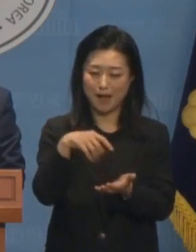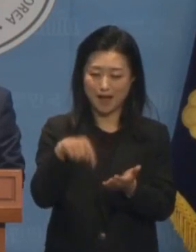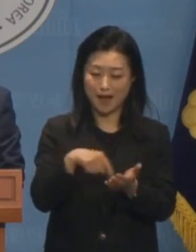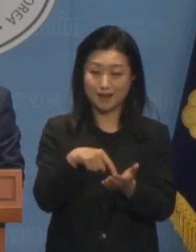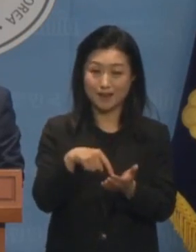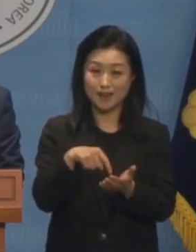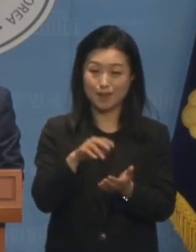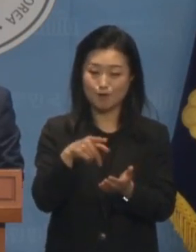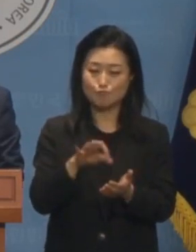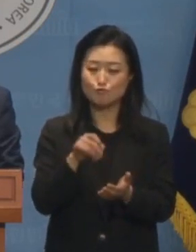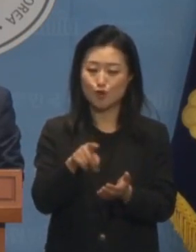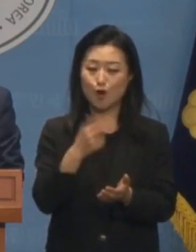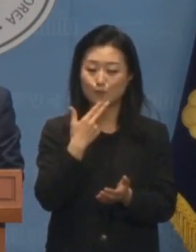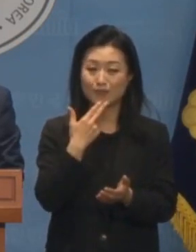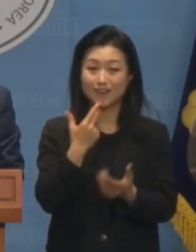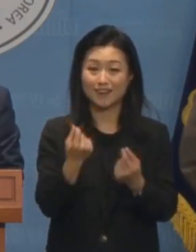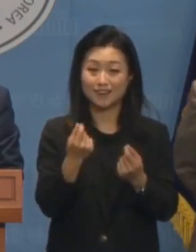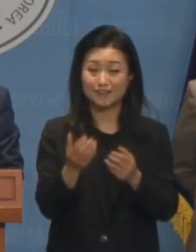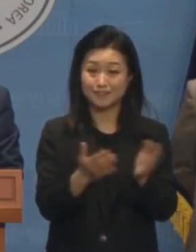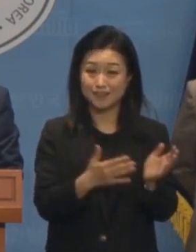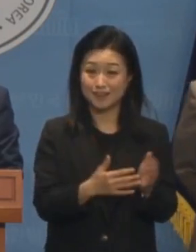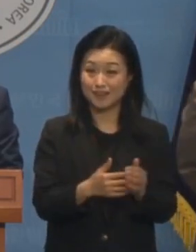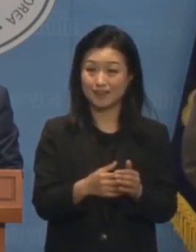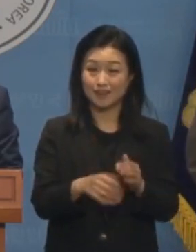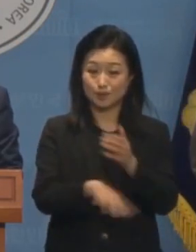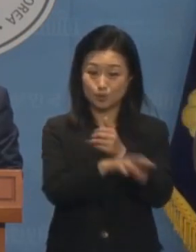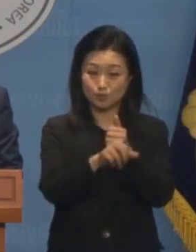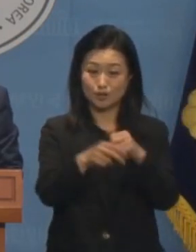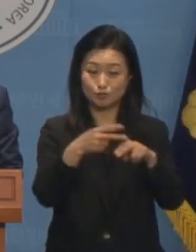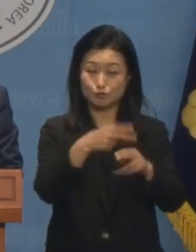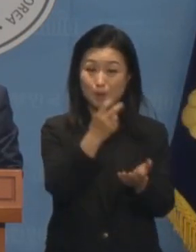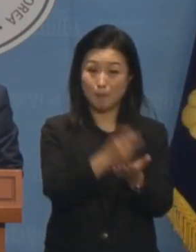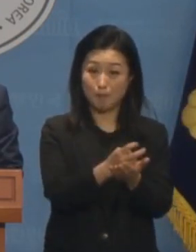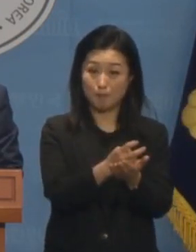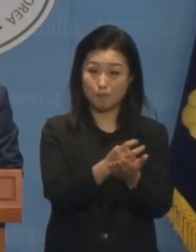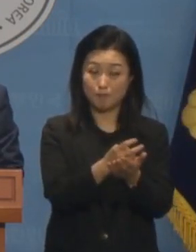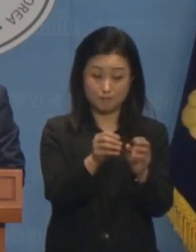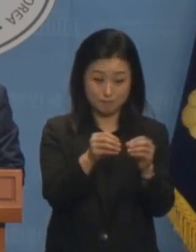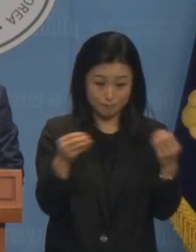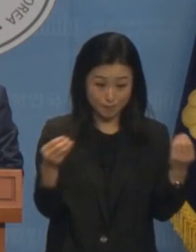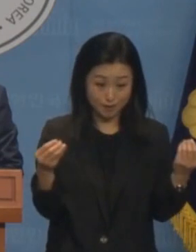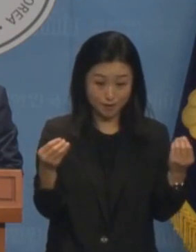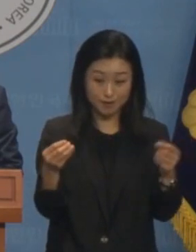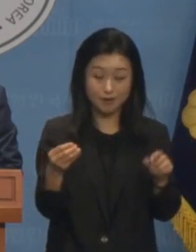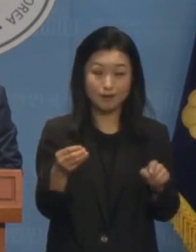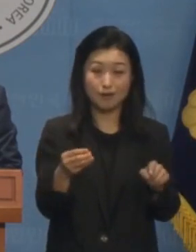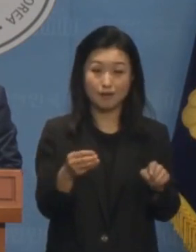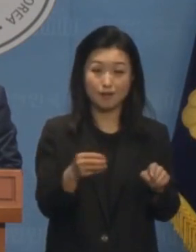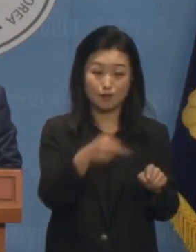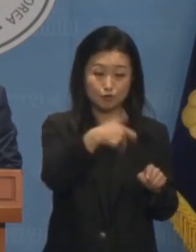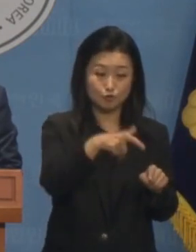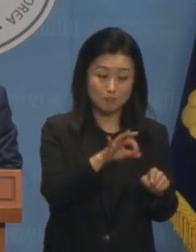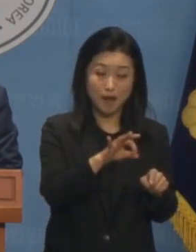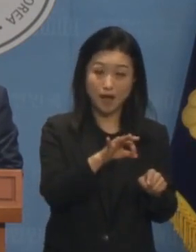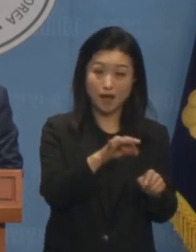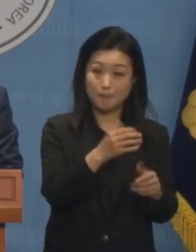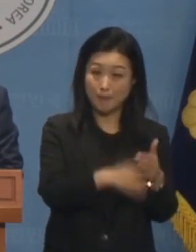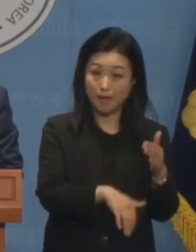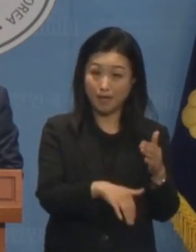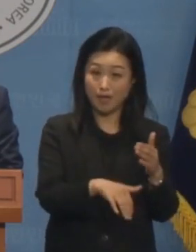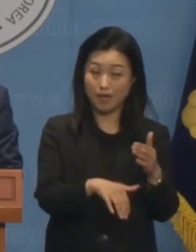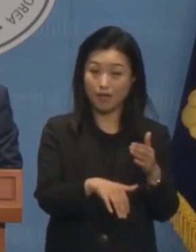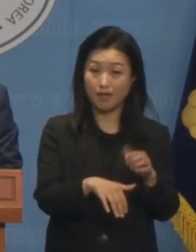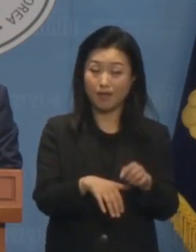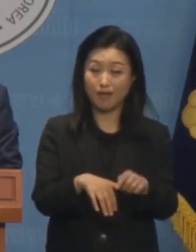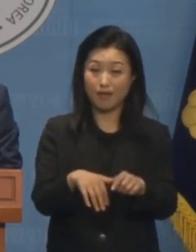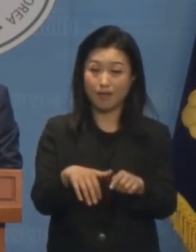온플법 온라인 플랫폼 규제하면서 쿠팡과 배민을 빼겠다. 뭐 소고기국에 소고기 없는 꼴입니다. 억지춘향의